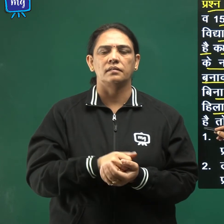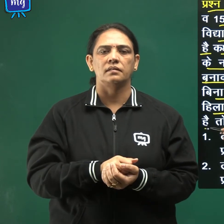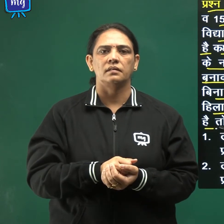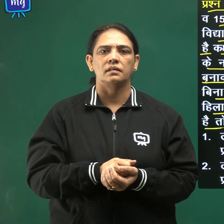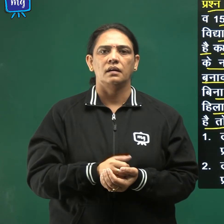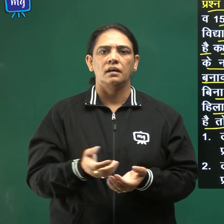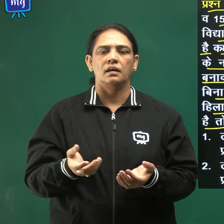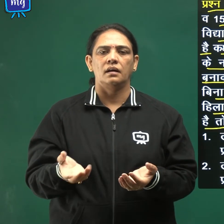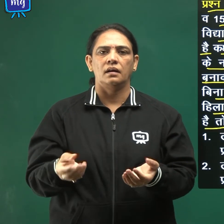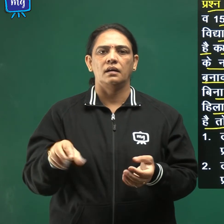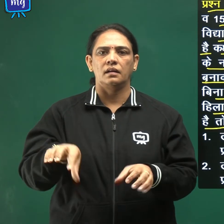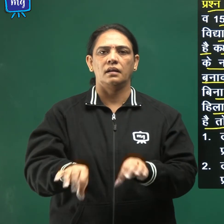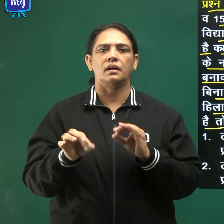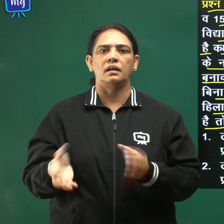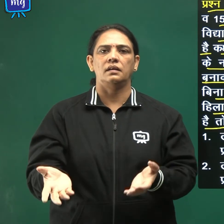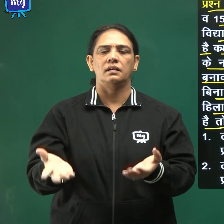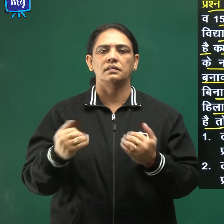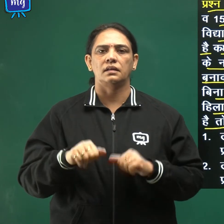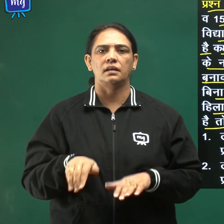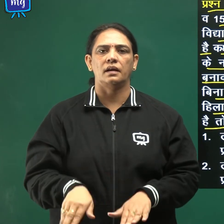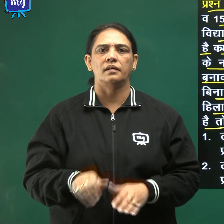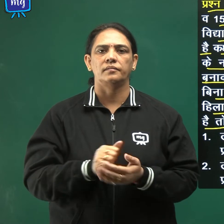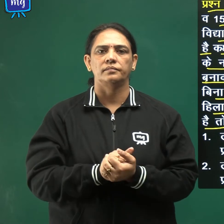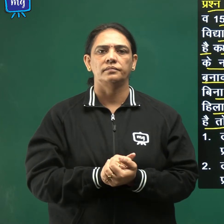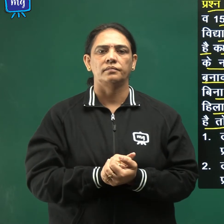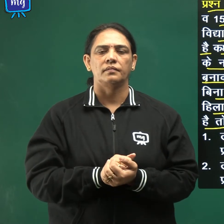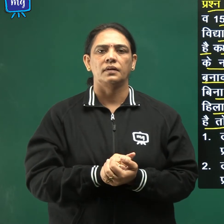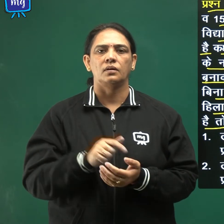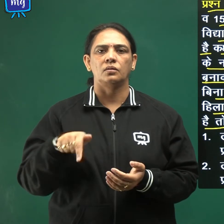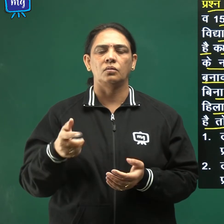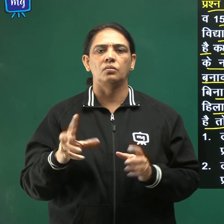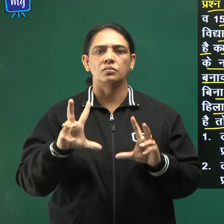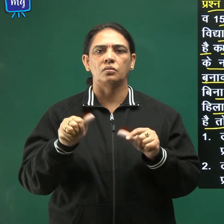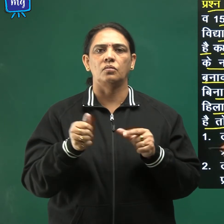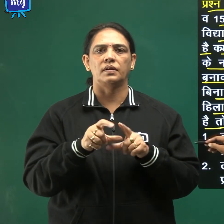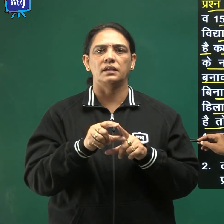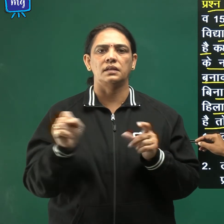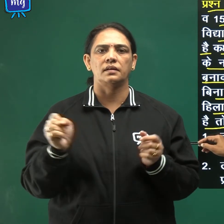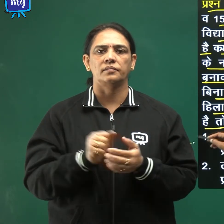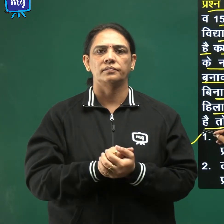कि निकाली जाती है कि यह तो ज्ञात कीजिए